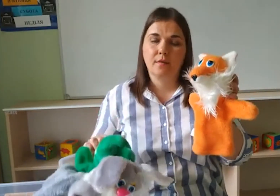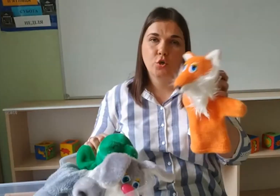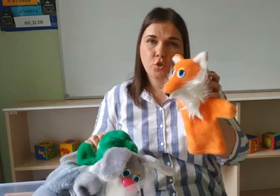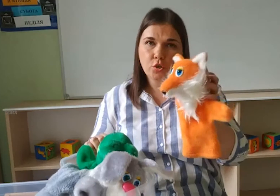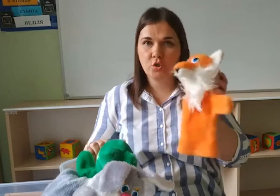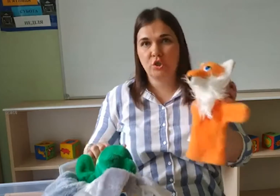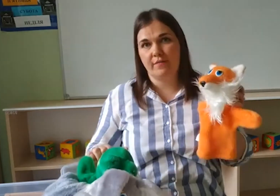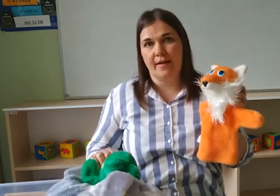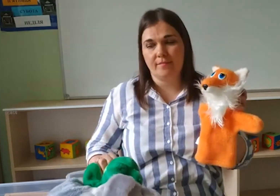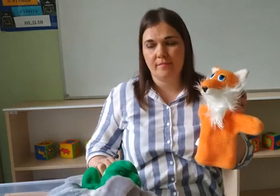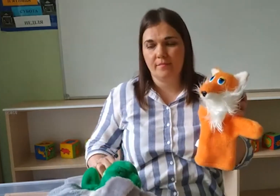Хто тут живе?